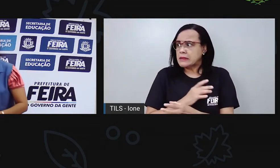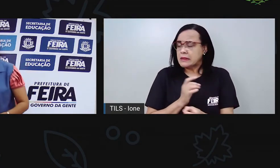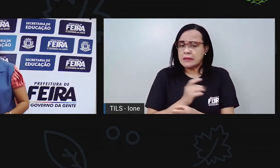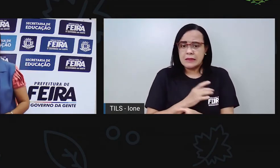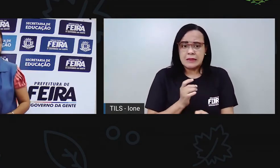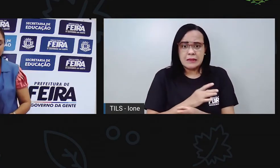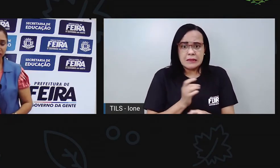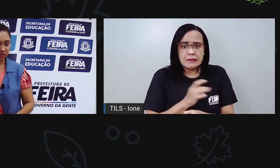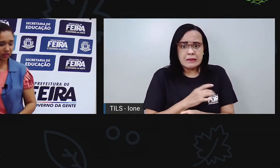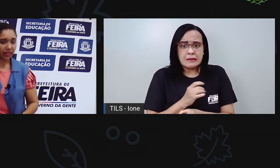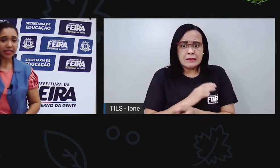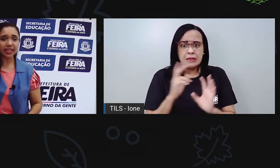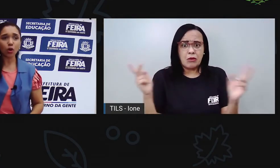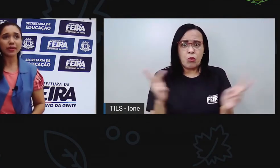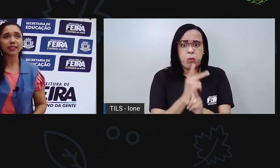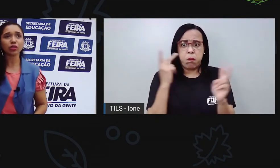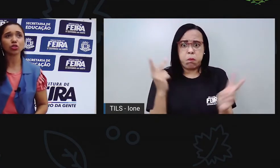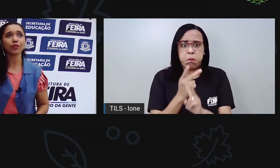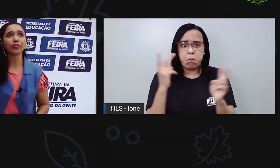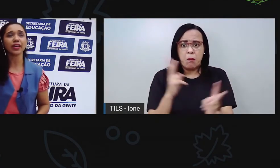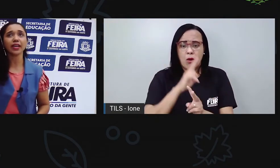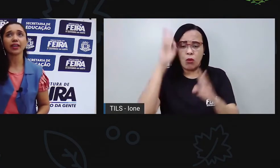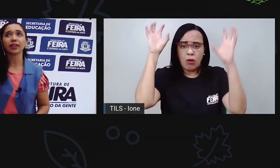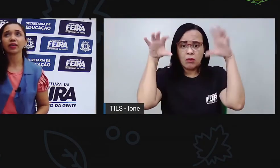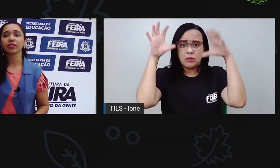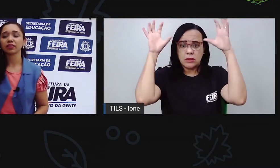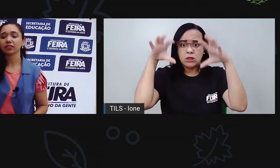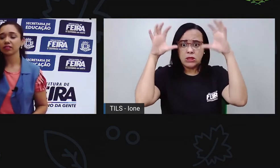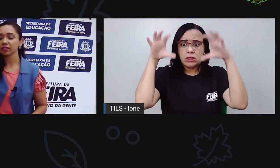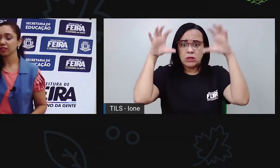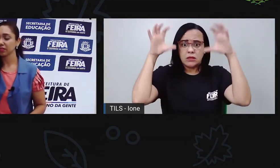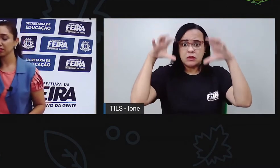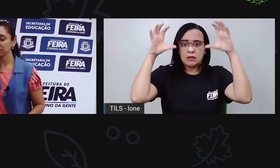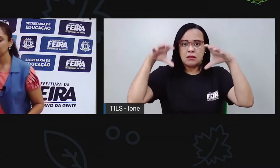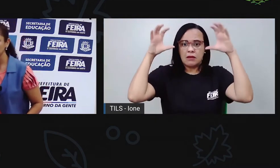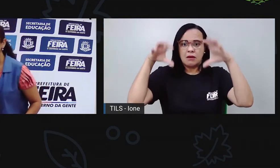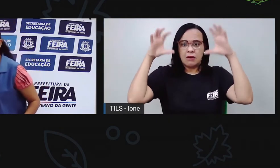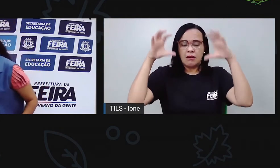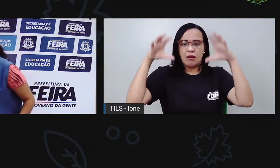Muitos ventos! Está começando a chover!